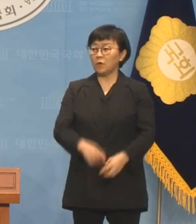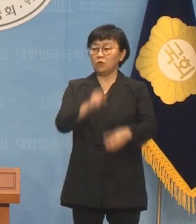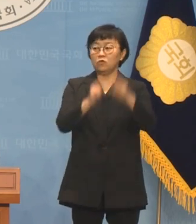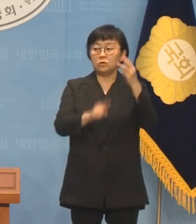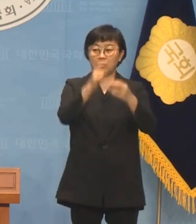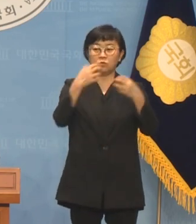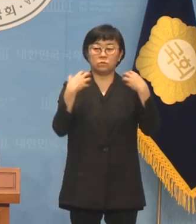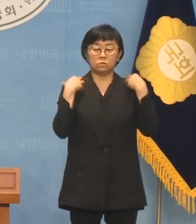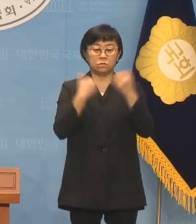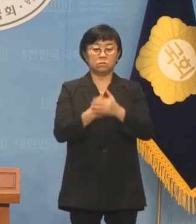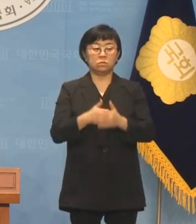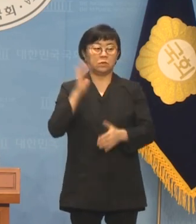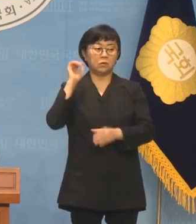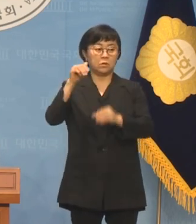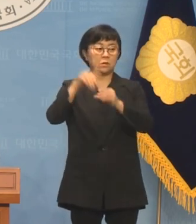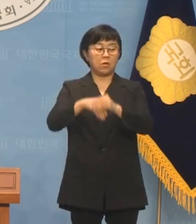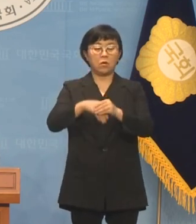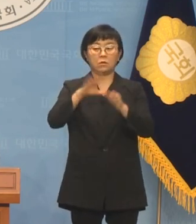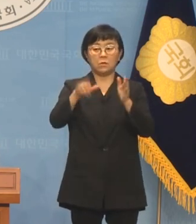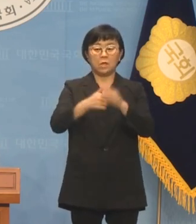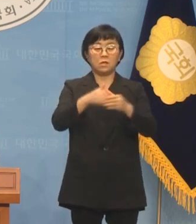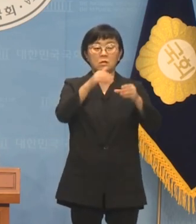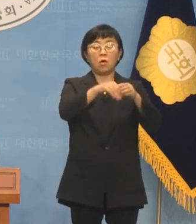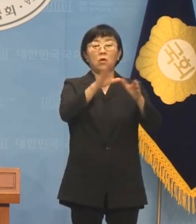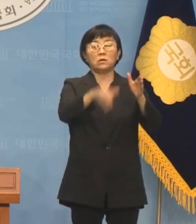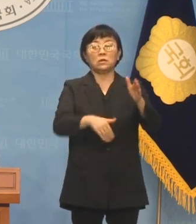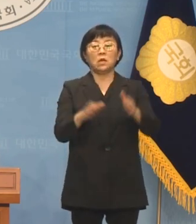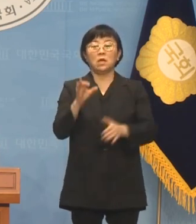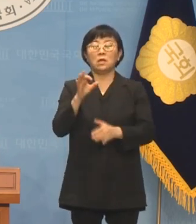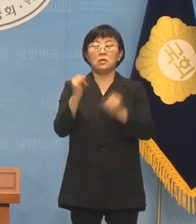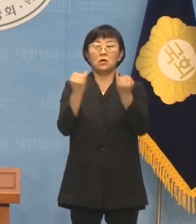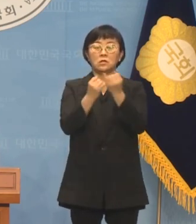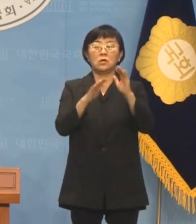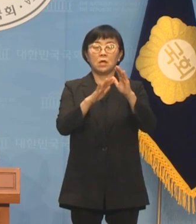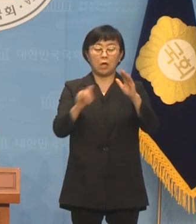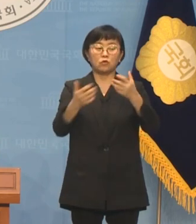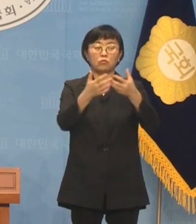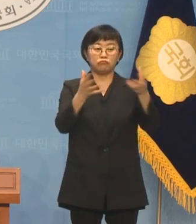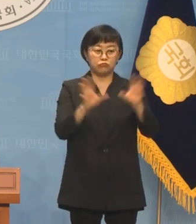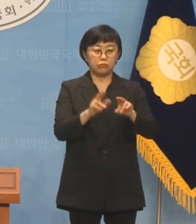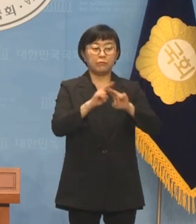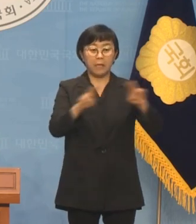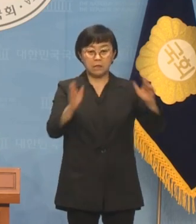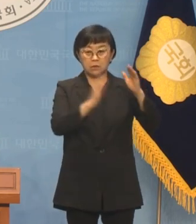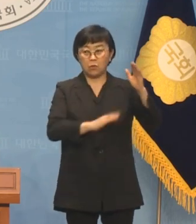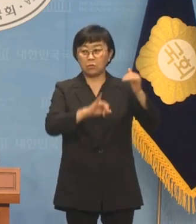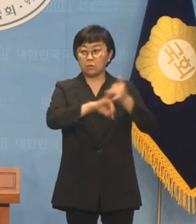윤석열 정부는 대선에 이어 총선에서도 여가부 폐지 공약을 이용하려 합니까?